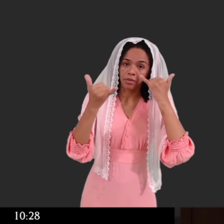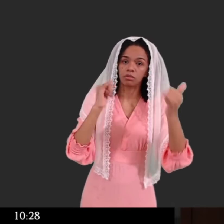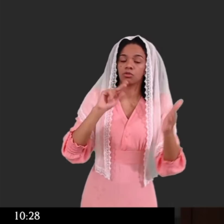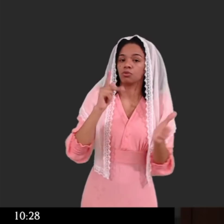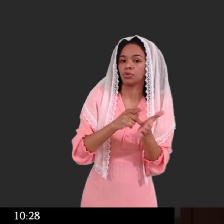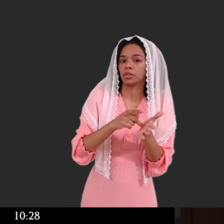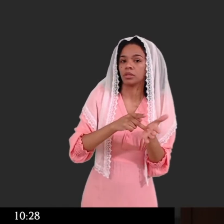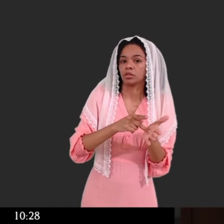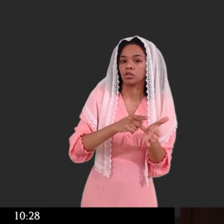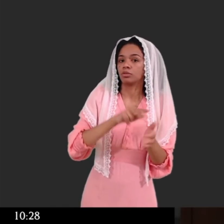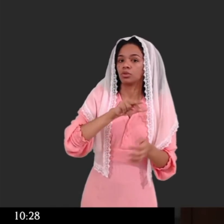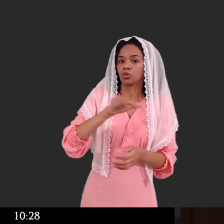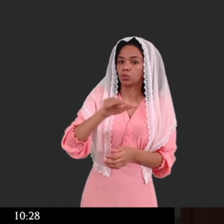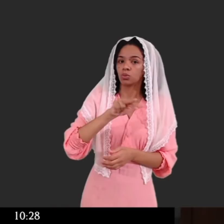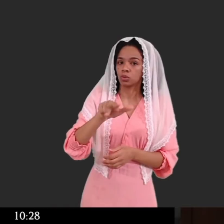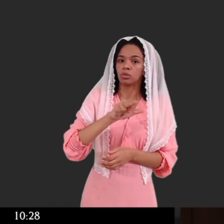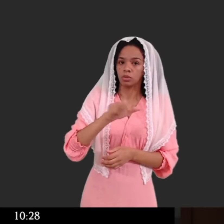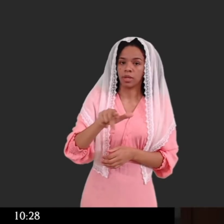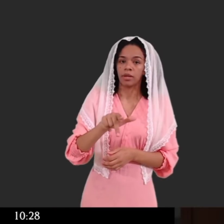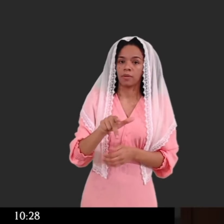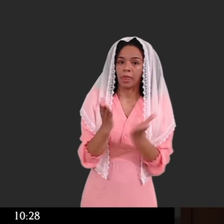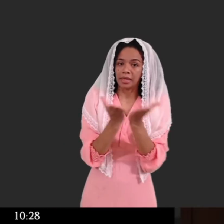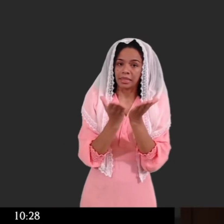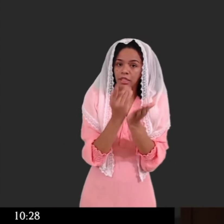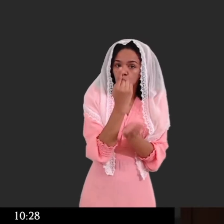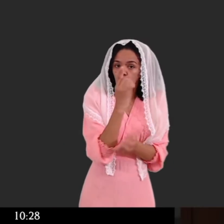uma informação fidedigna.